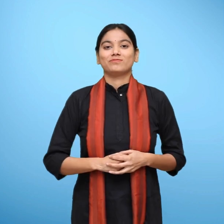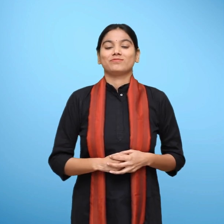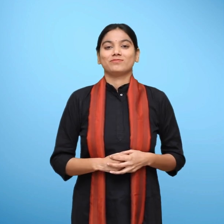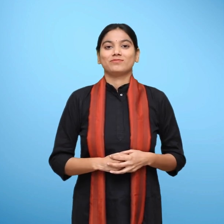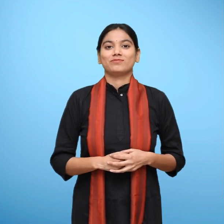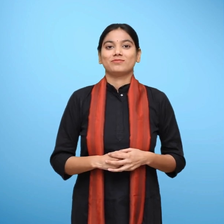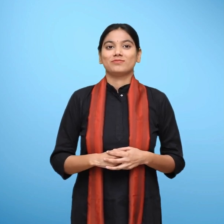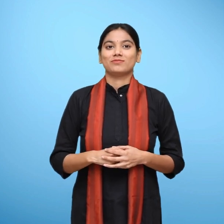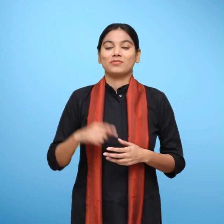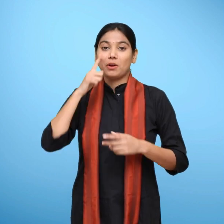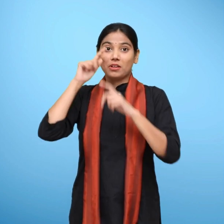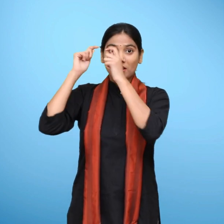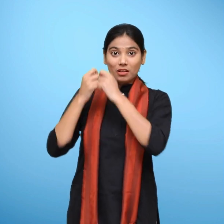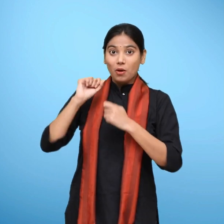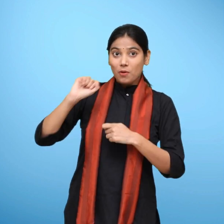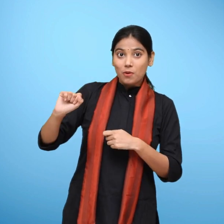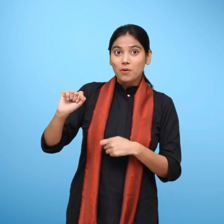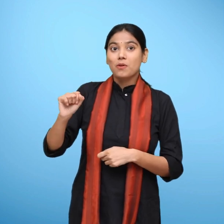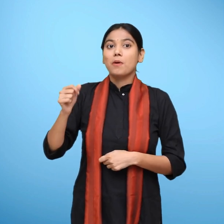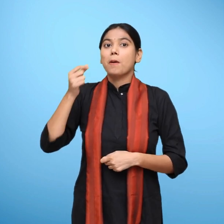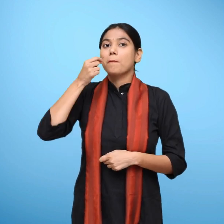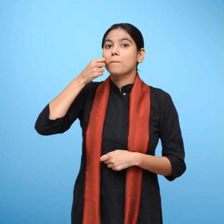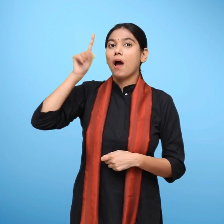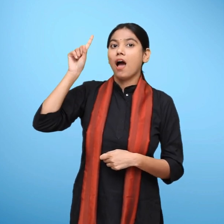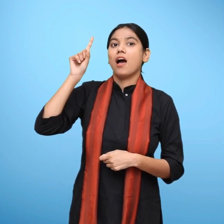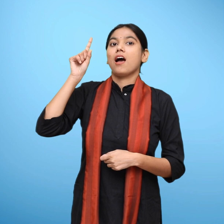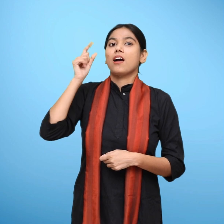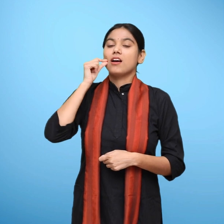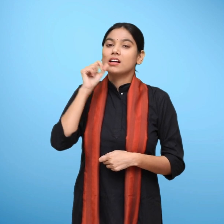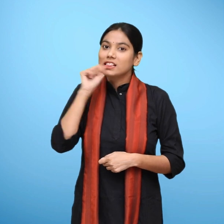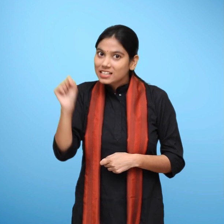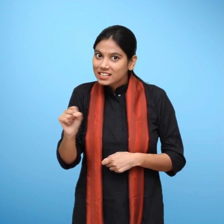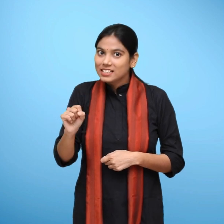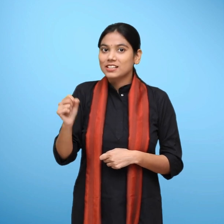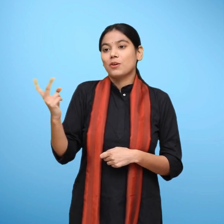हैं मीना के पिता और दादाजी गमलों में पानी दे रहे